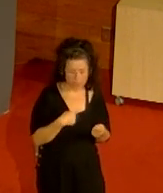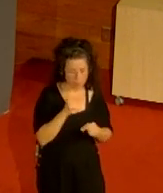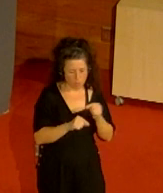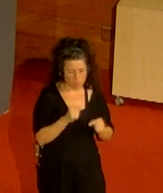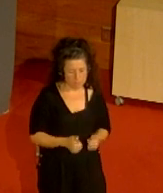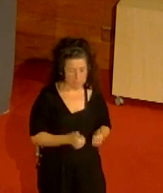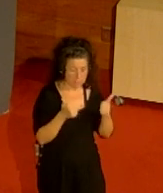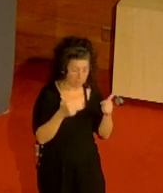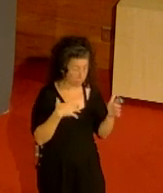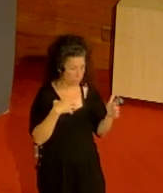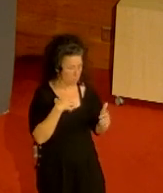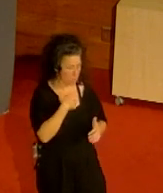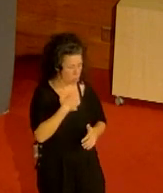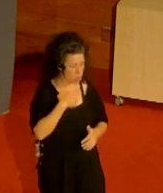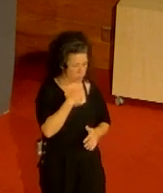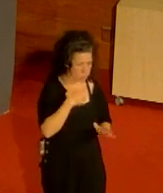Pues me cuesta esto porque no...